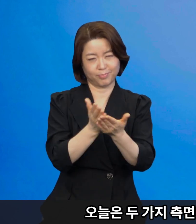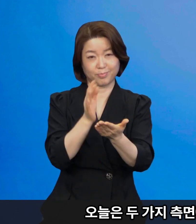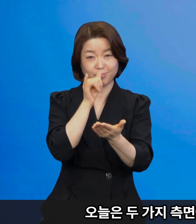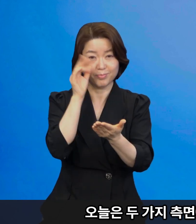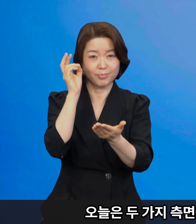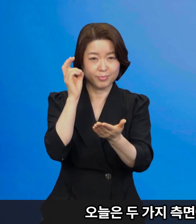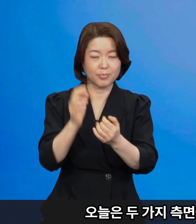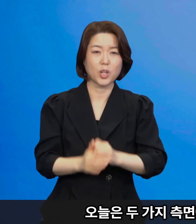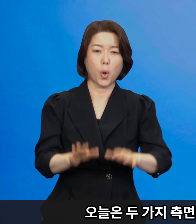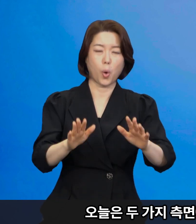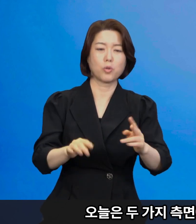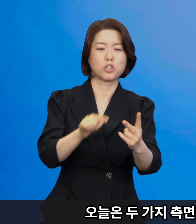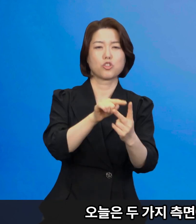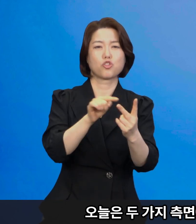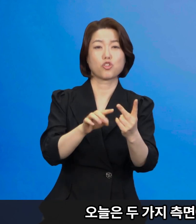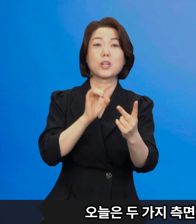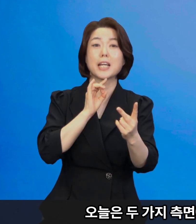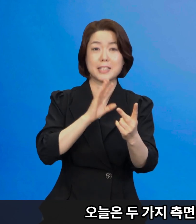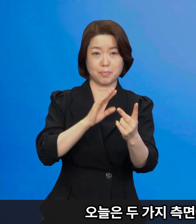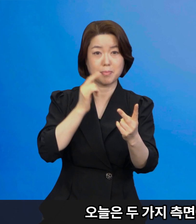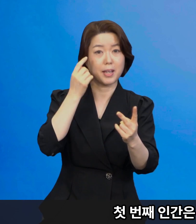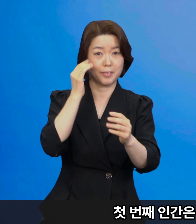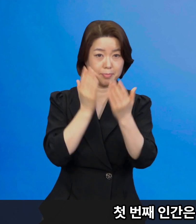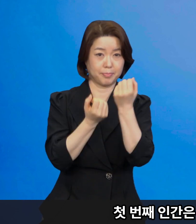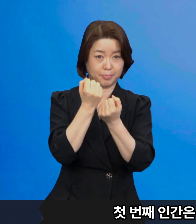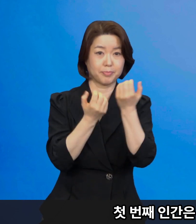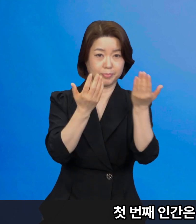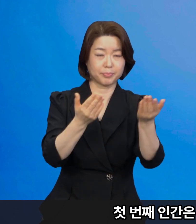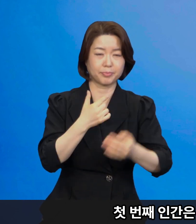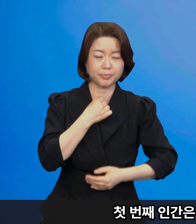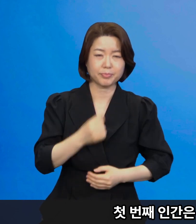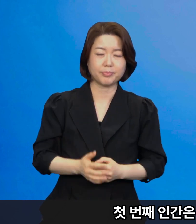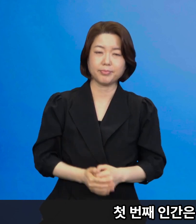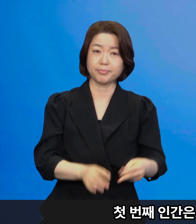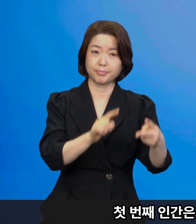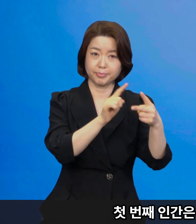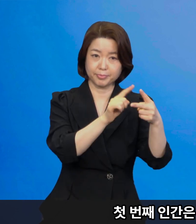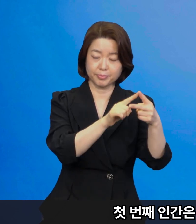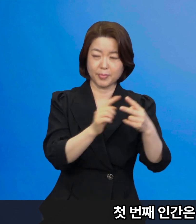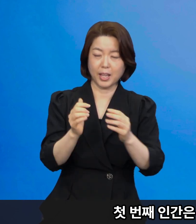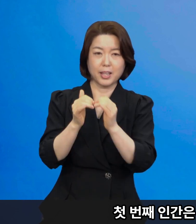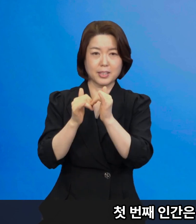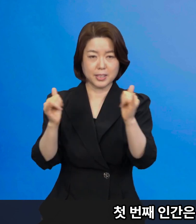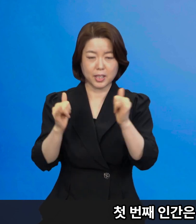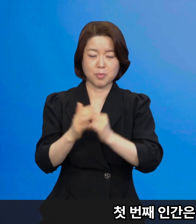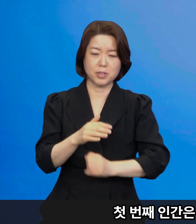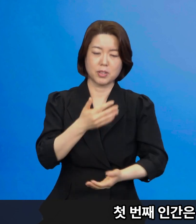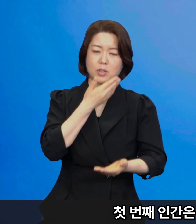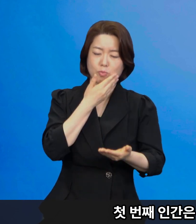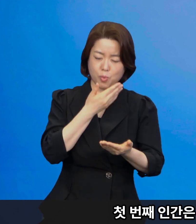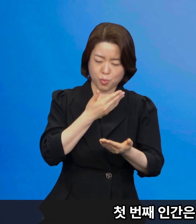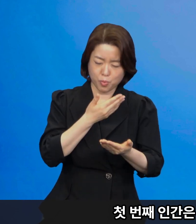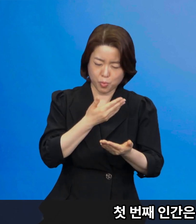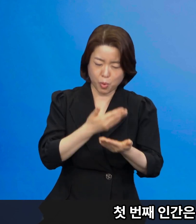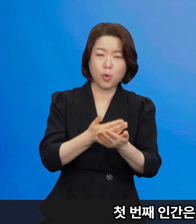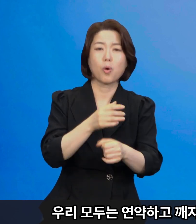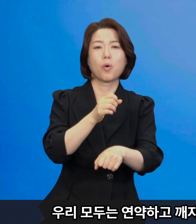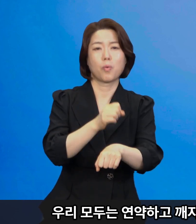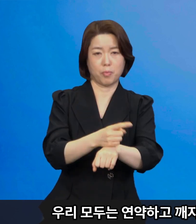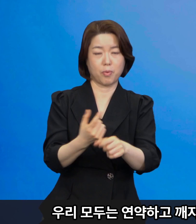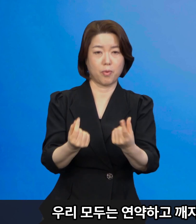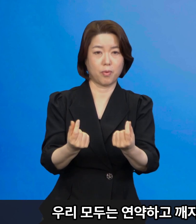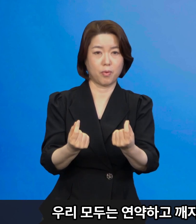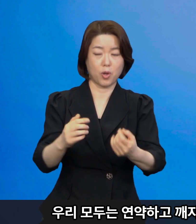있겠지만 오늘은 두 가지 측면에서 생각해 보려고 그럽니다. 첫 번째, 인간은 존엄하다는 것입니다.